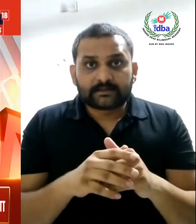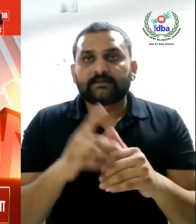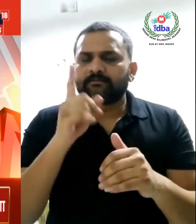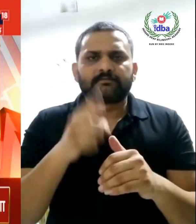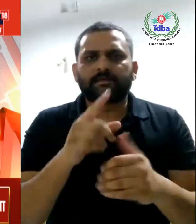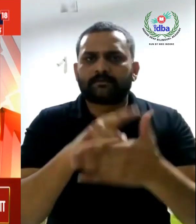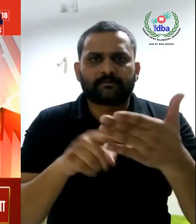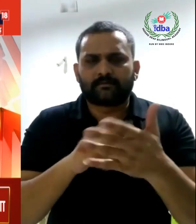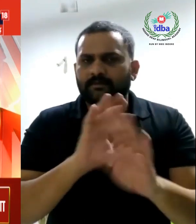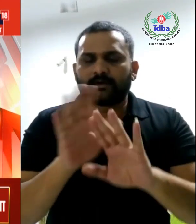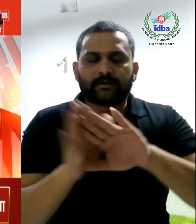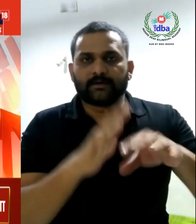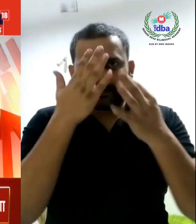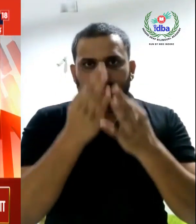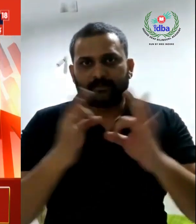मुक्ति मिलेगी।